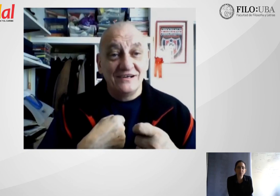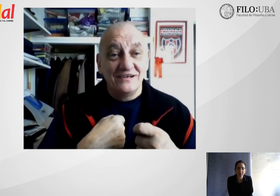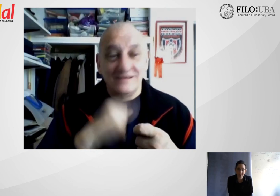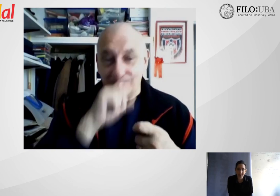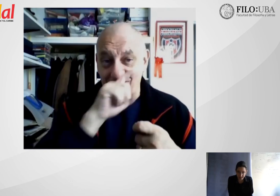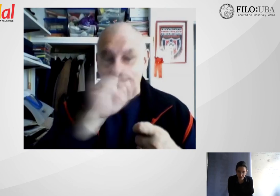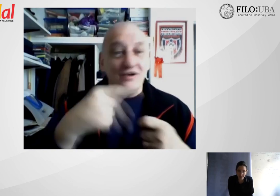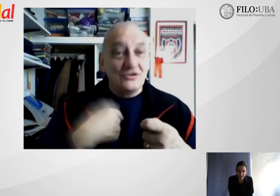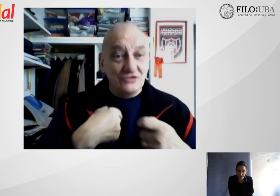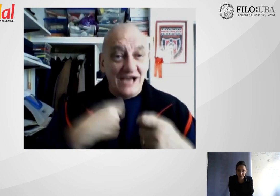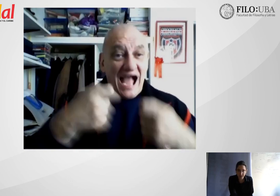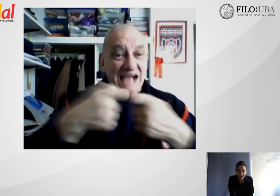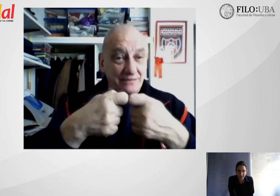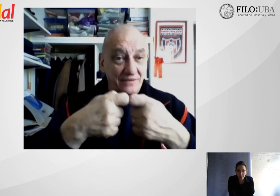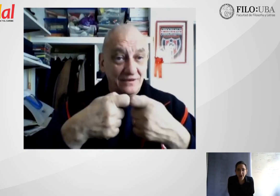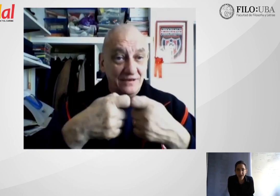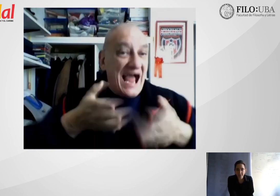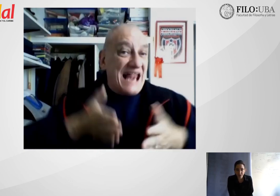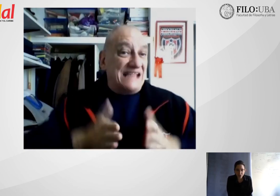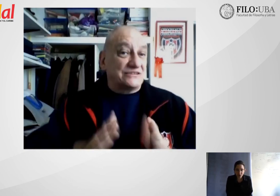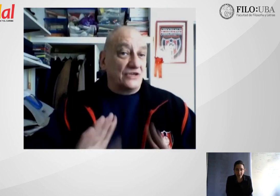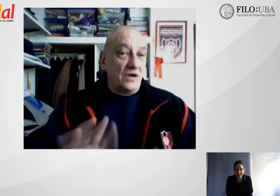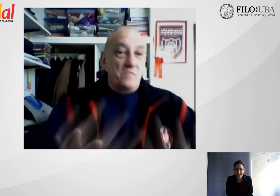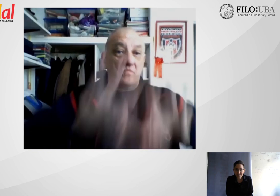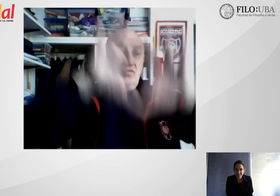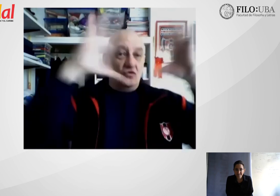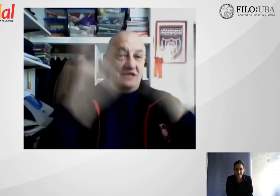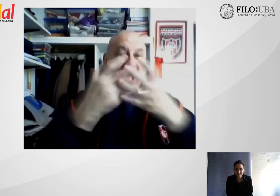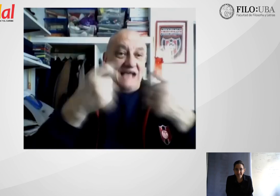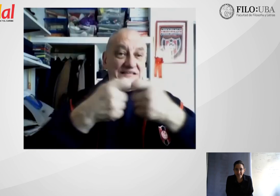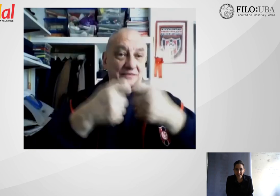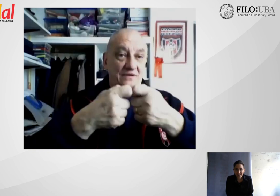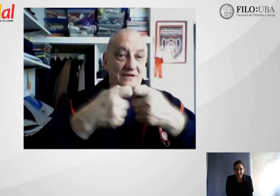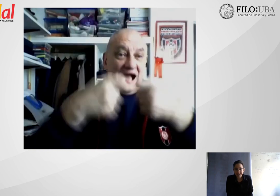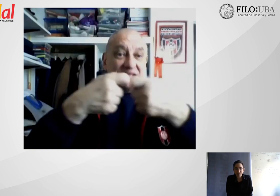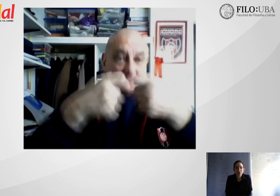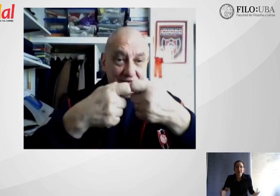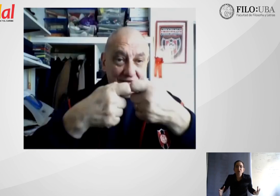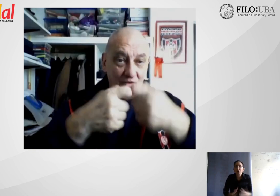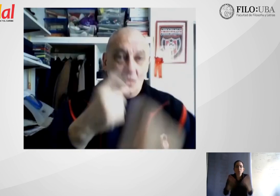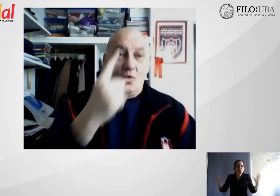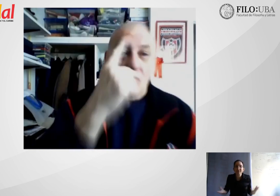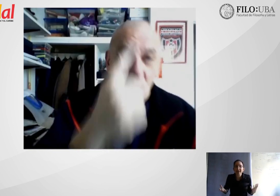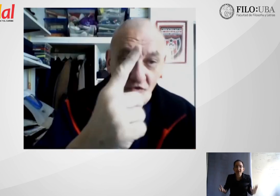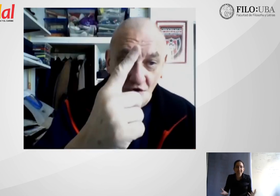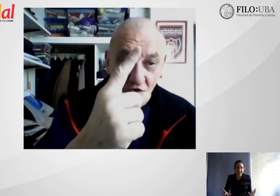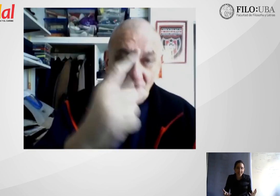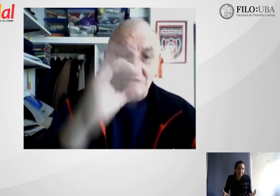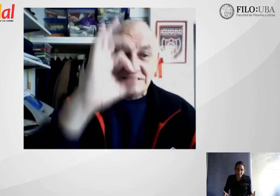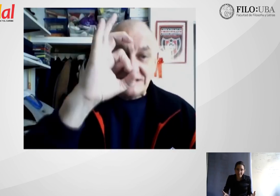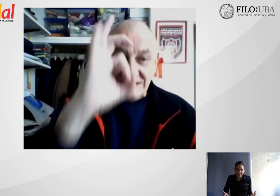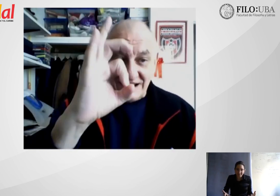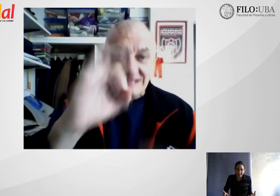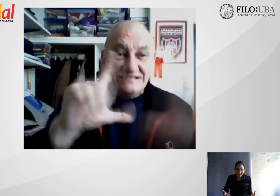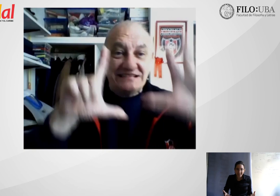sordos no supieran qué hacer. Por ejemplo, nosotros en ASAM Nosotros, nuestro mundo entero es